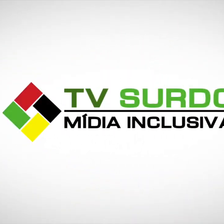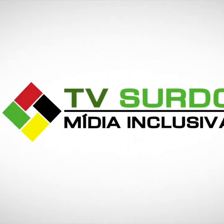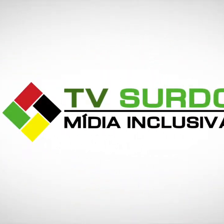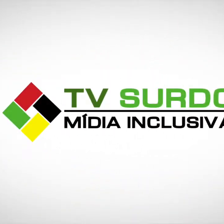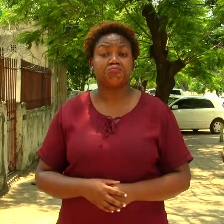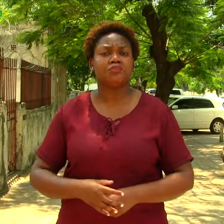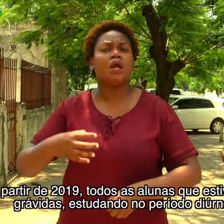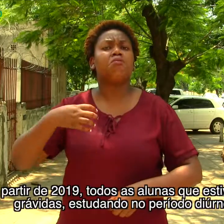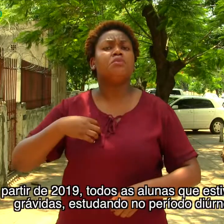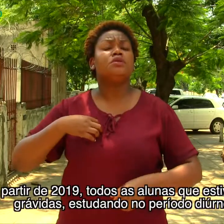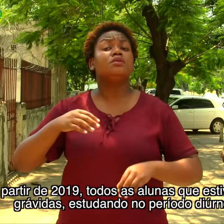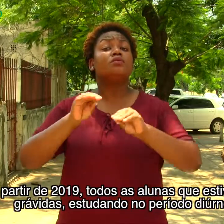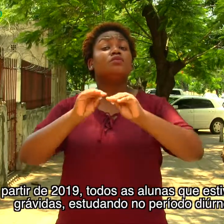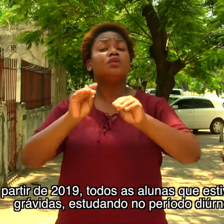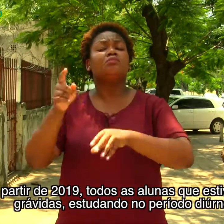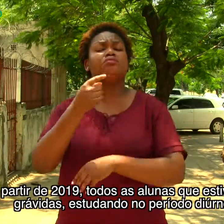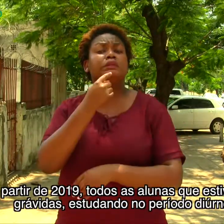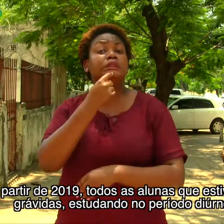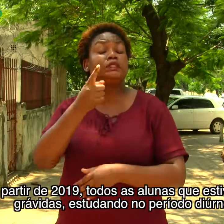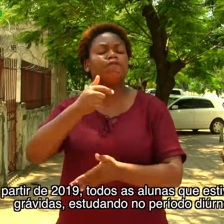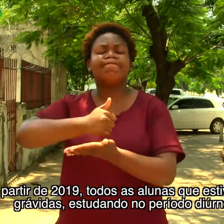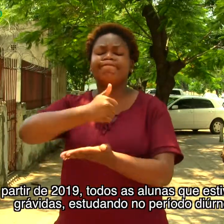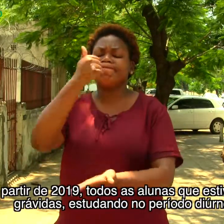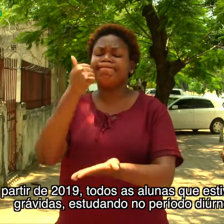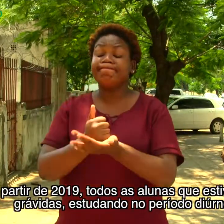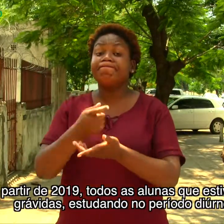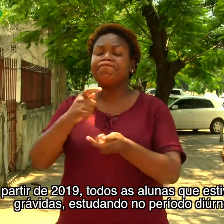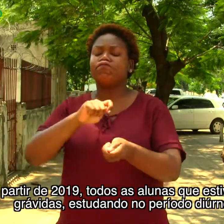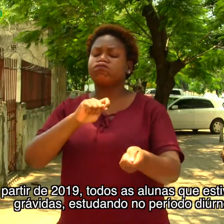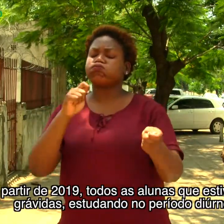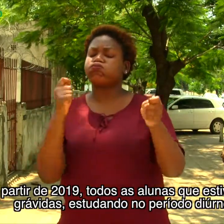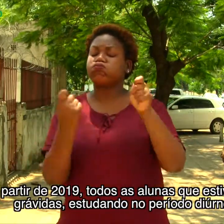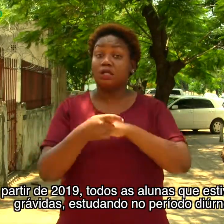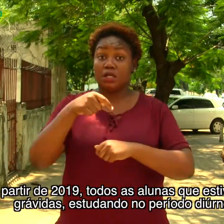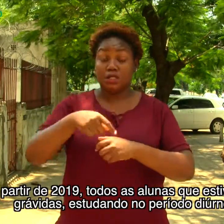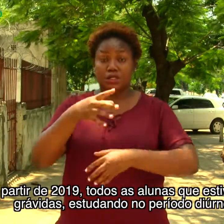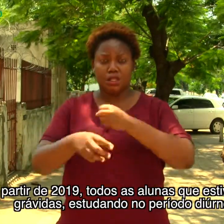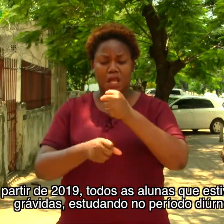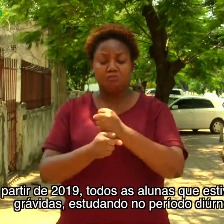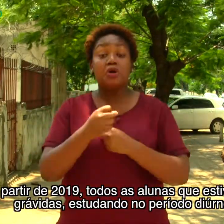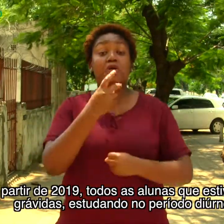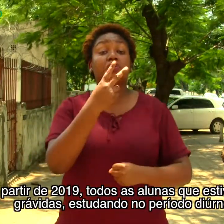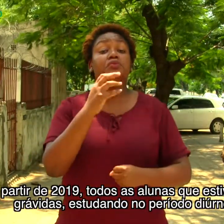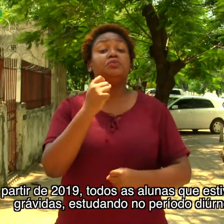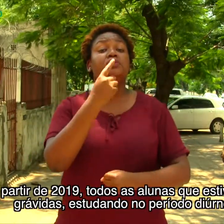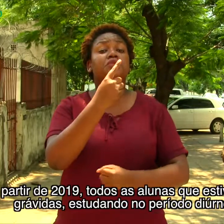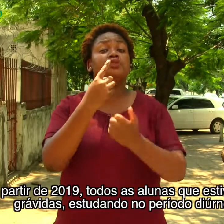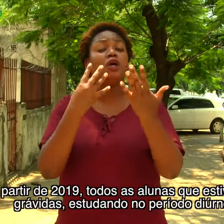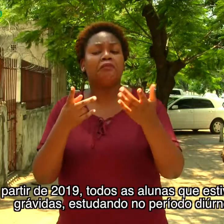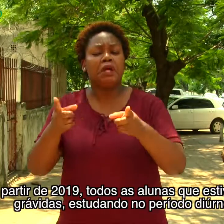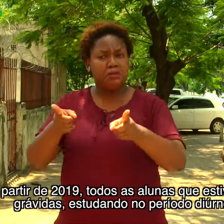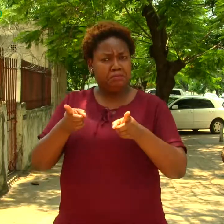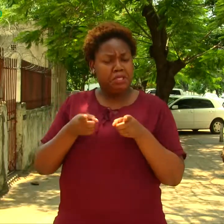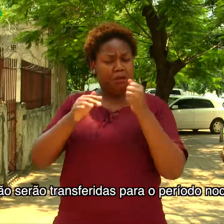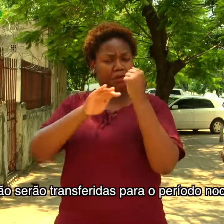A partir de 2019, todas as alunas que estiverem grávidas estudando num período diurno não